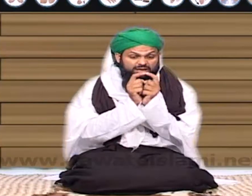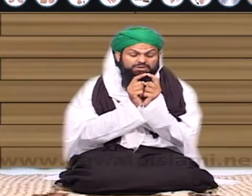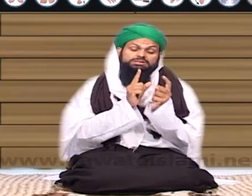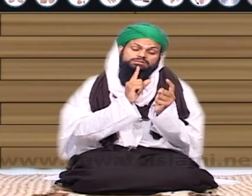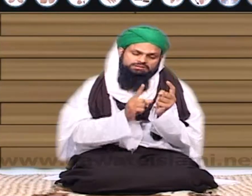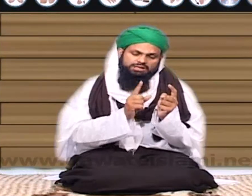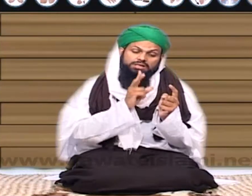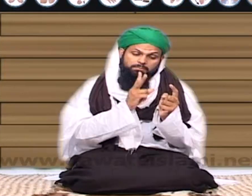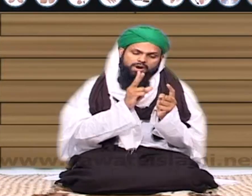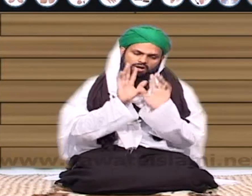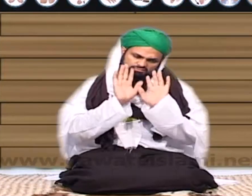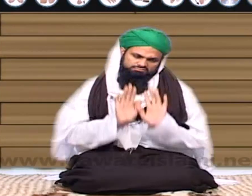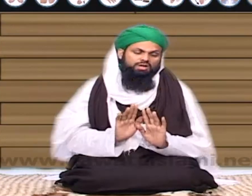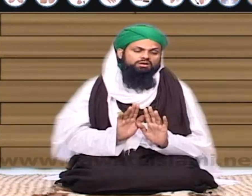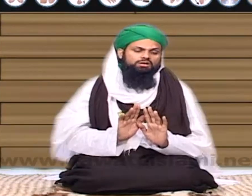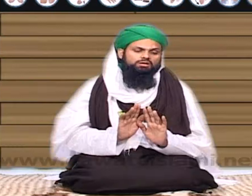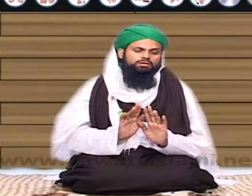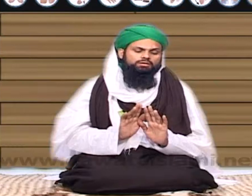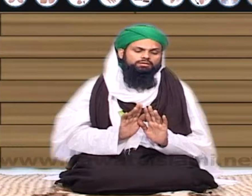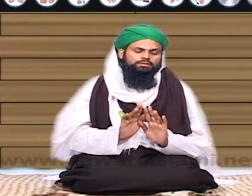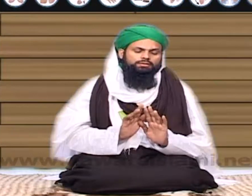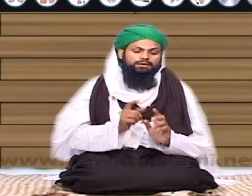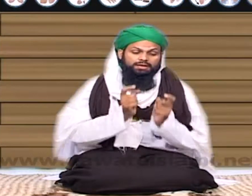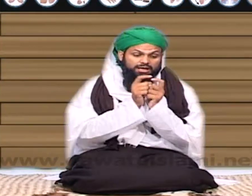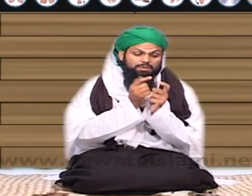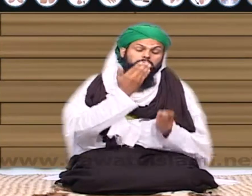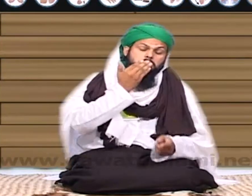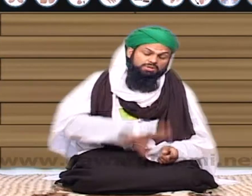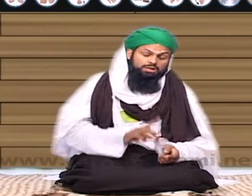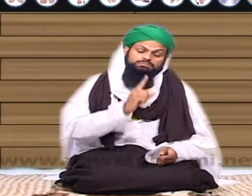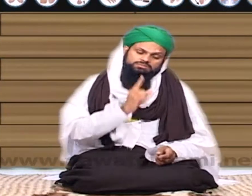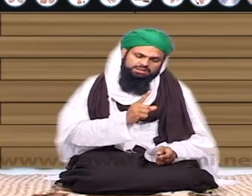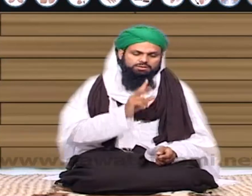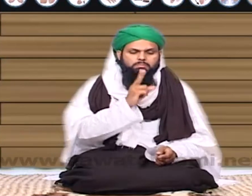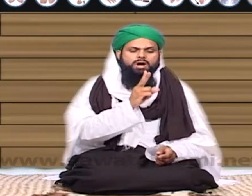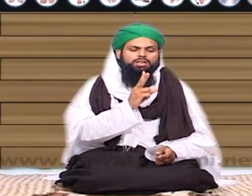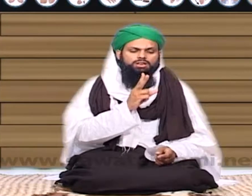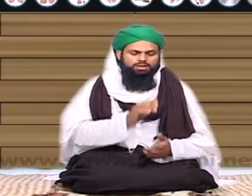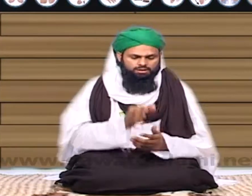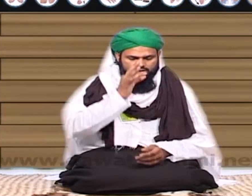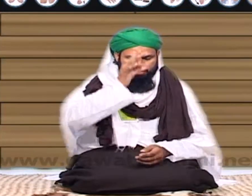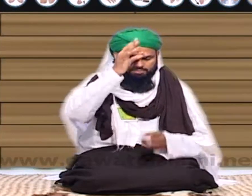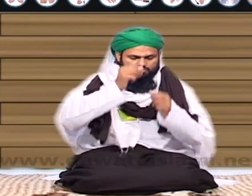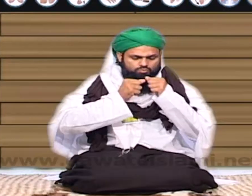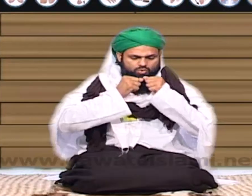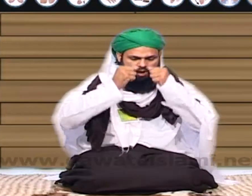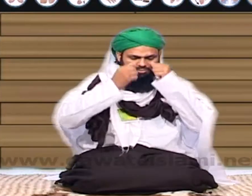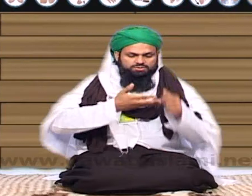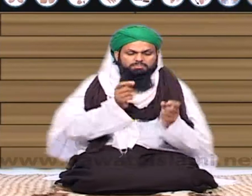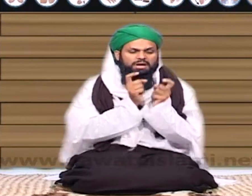پتا نہیں کہ غیبت کہتے ہی حقیقت کو ہے. غیبت کہتے ہی حقیقت کو ہے. سرکار مدینہ صلی